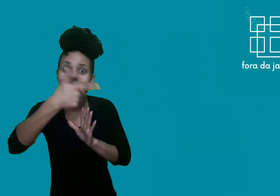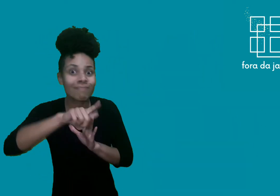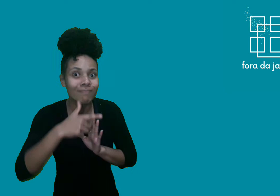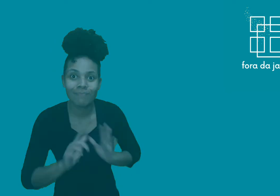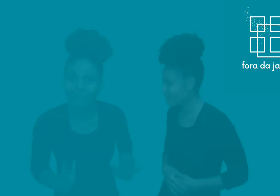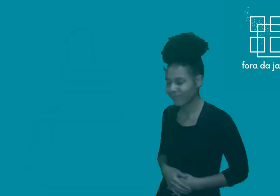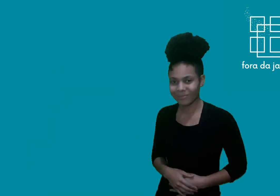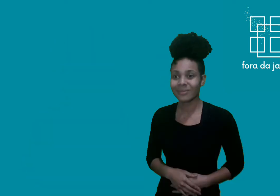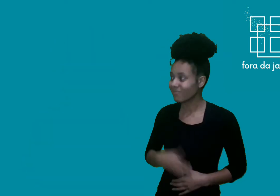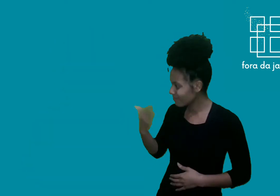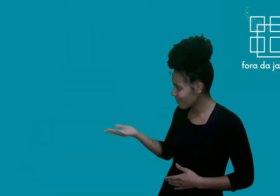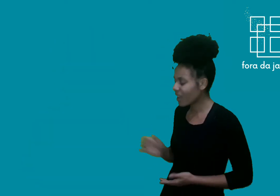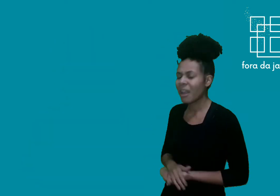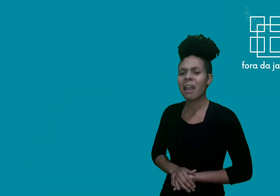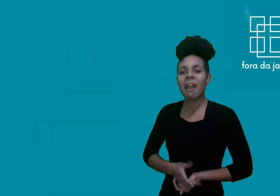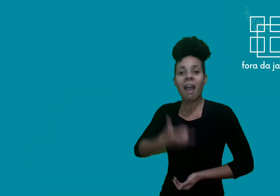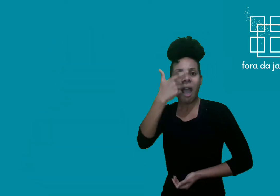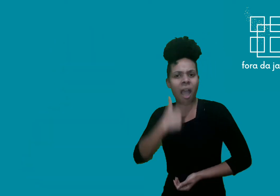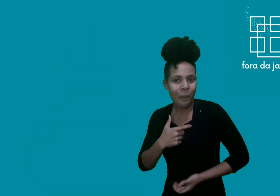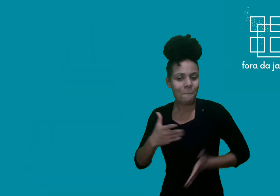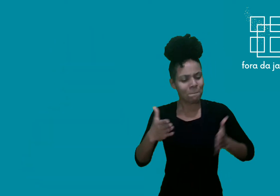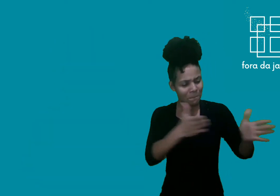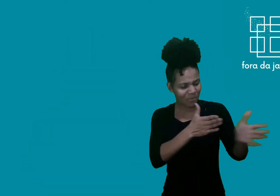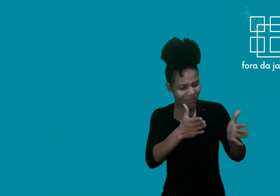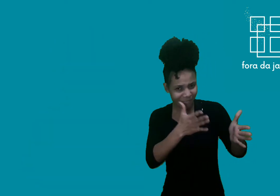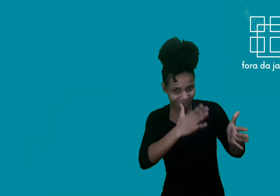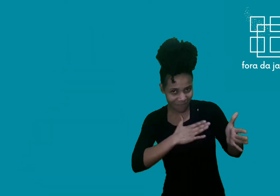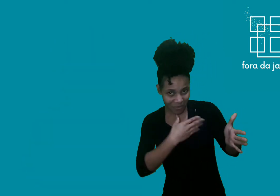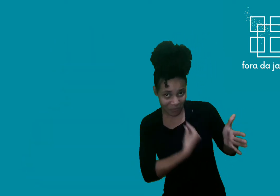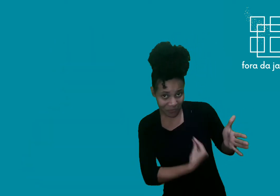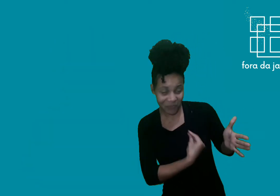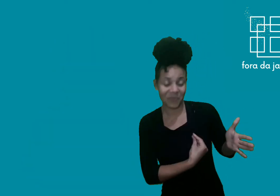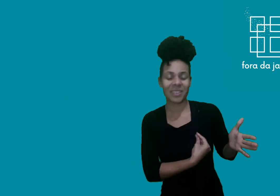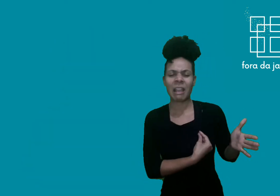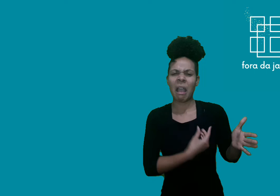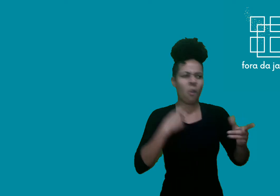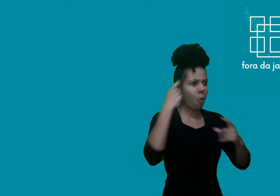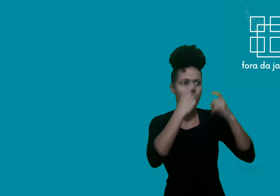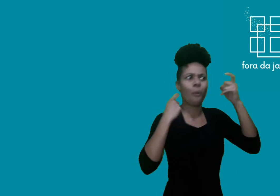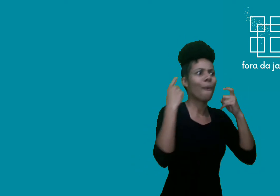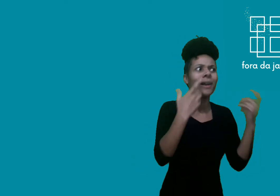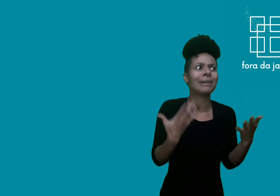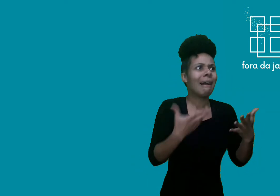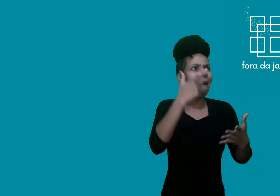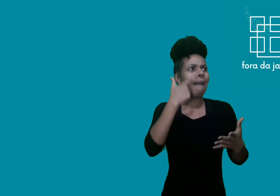essa ferramenta e mesmo assim não foi suficiente, né? Para desvendar assim, todos os mistérios da sua